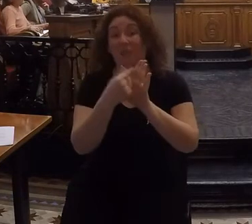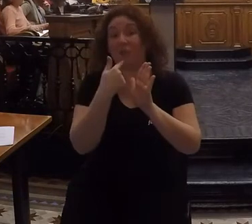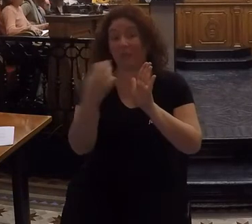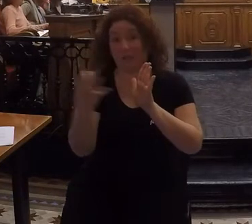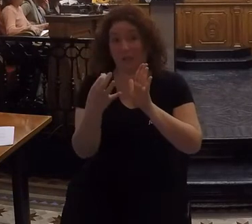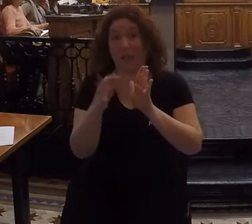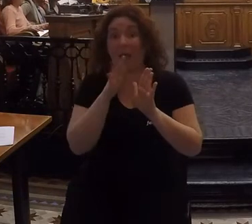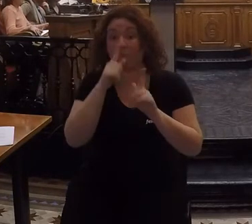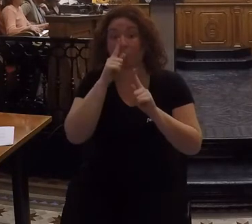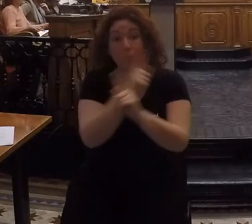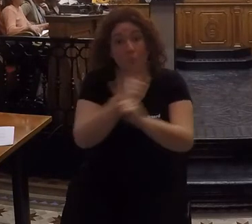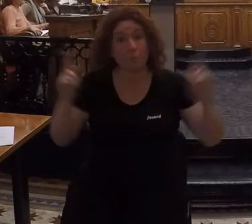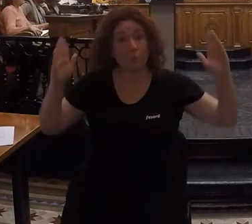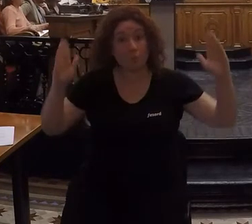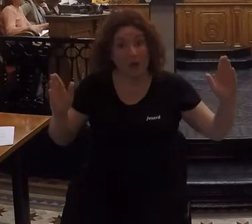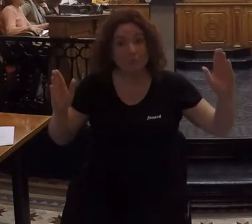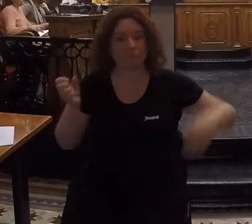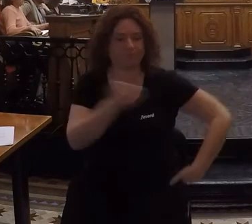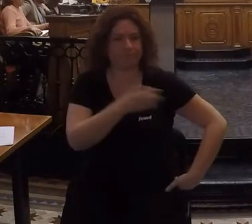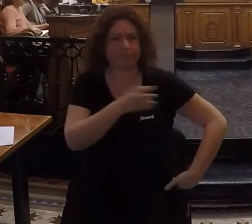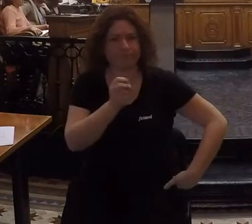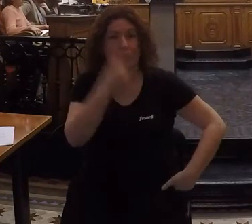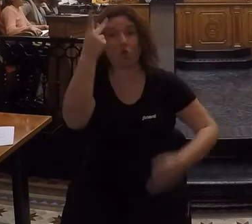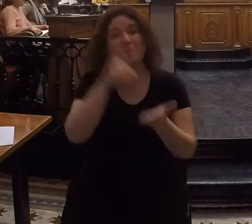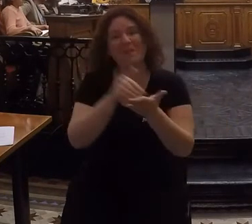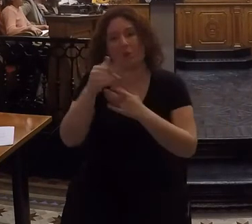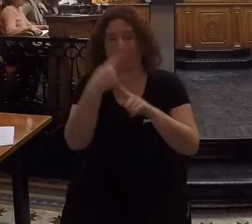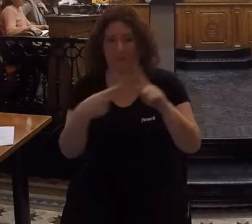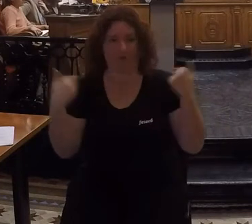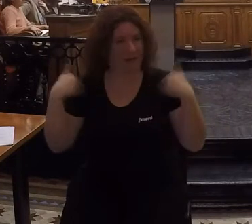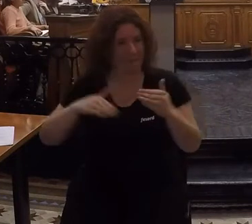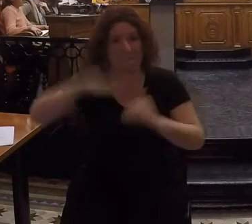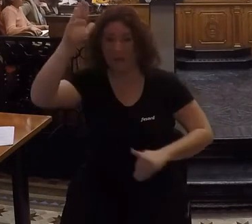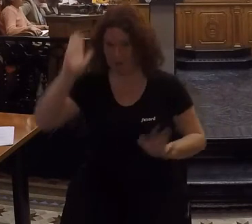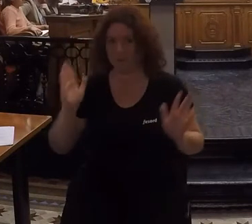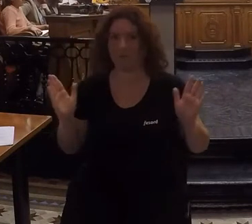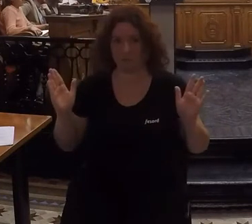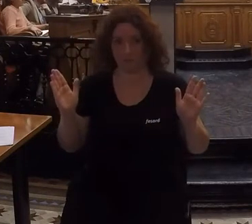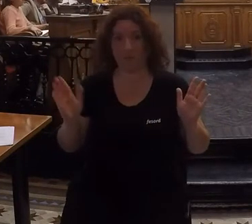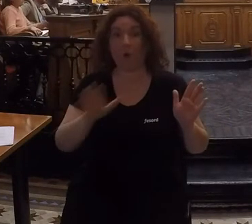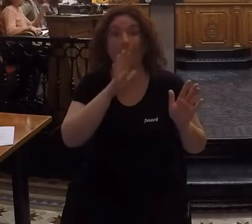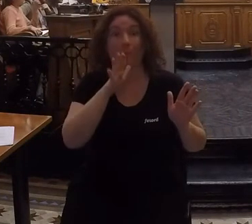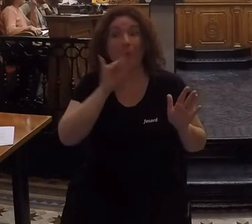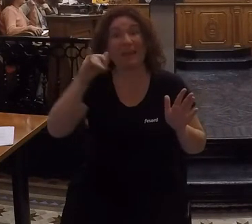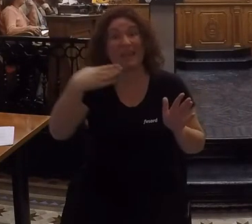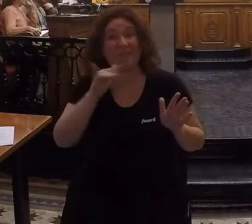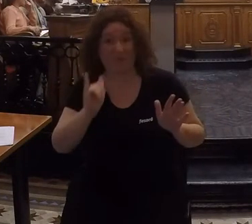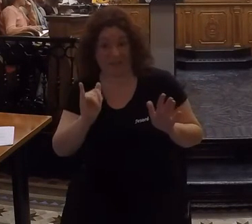recaudar este año más de 2,5 millones de euros más, valga la redundancia, por IBI que el año